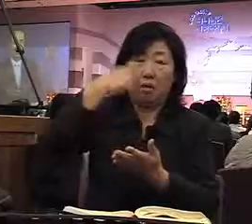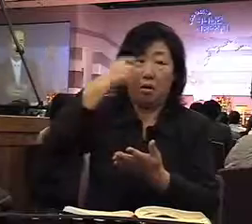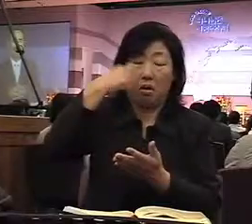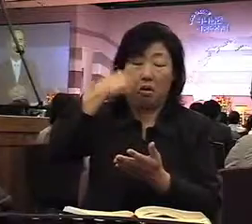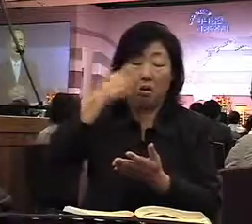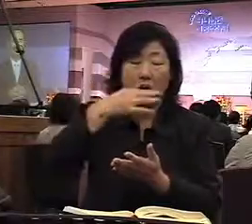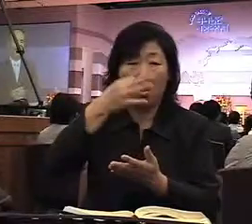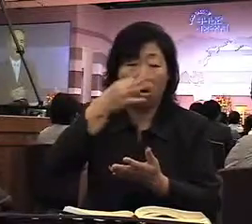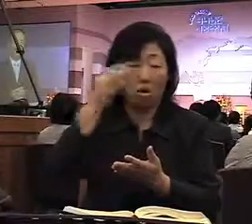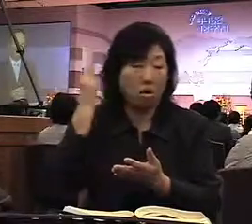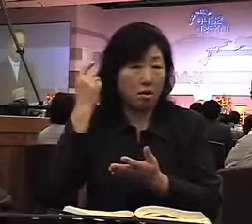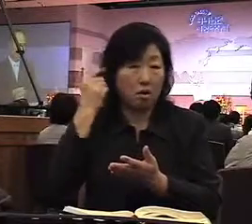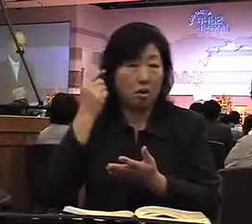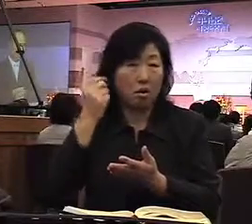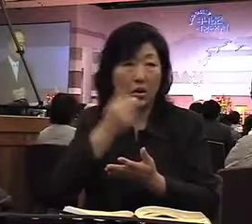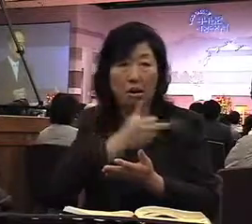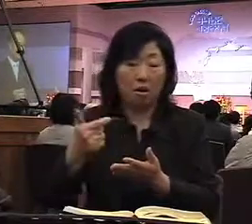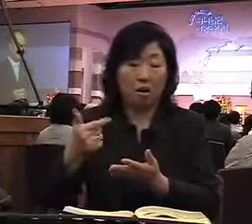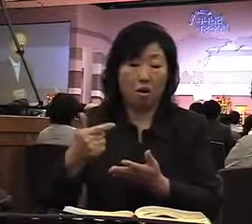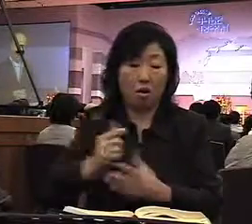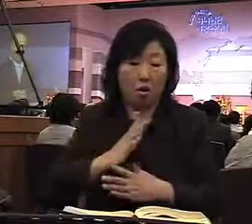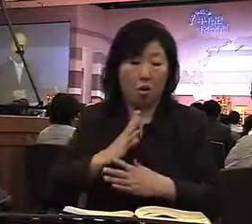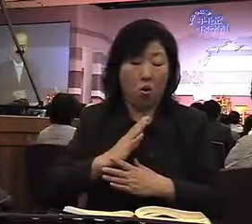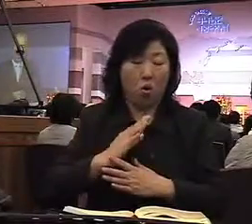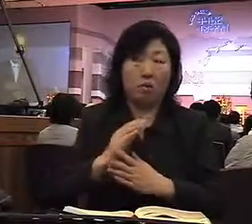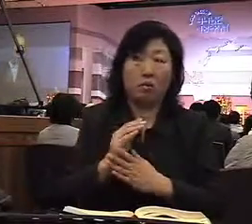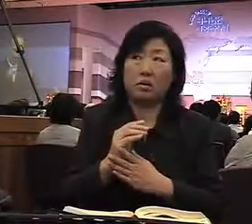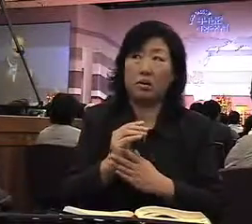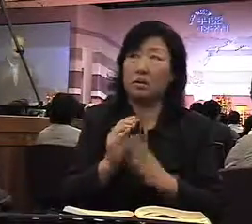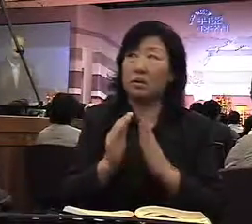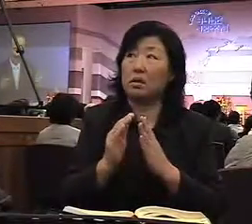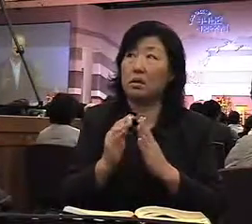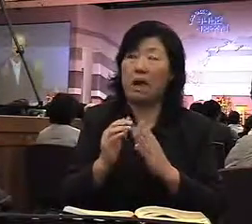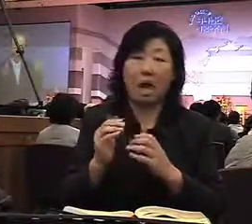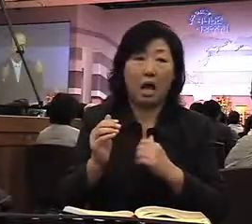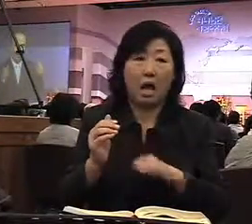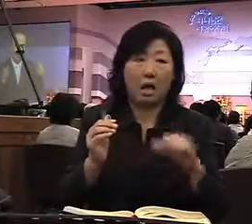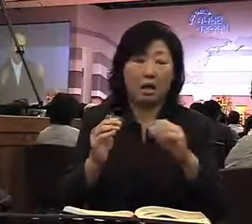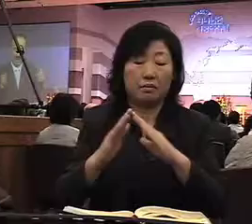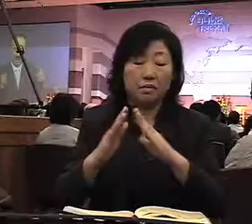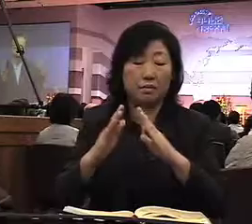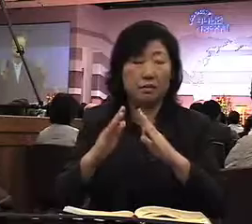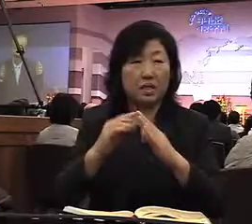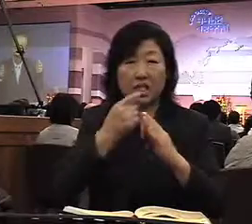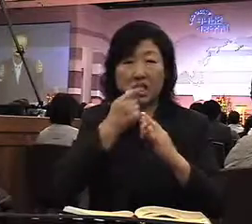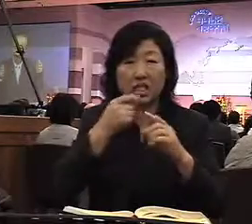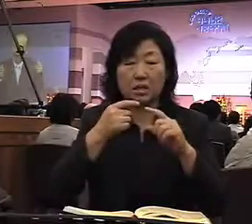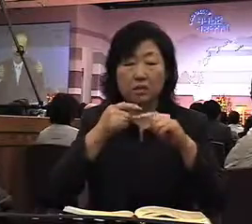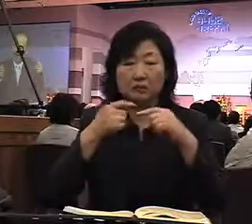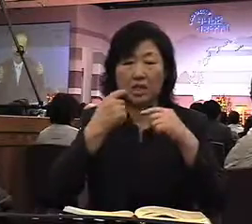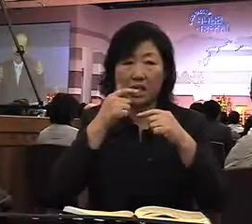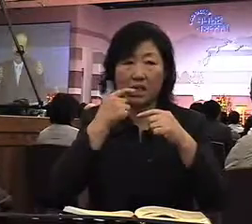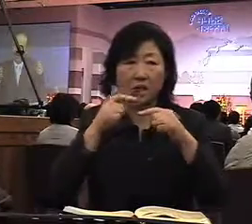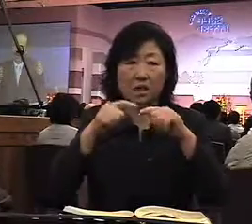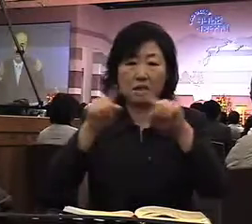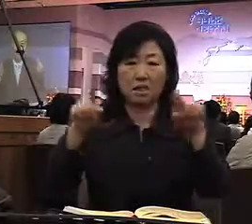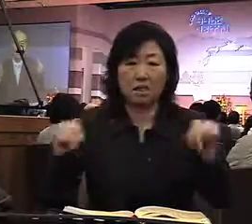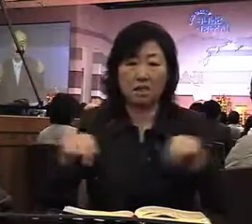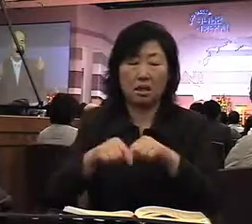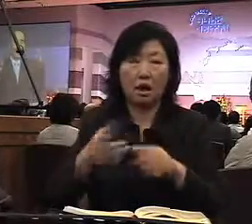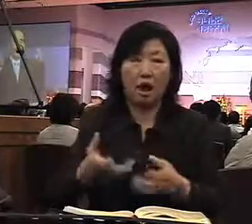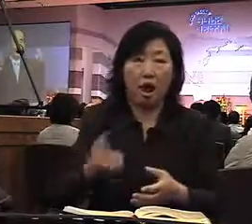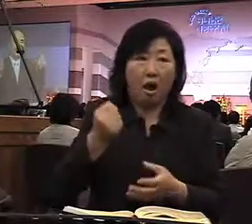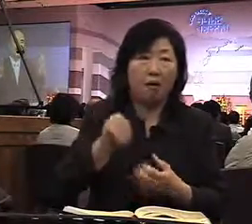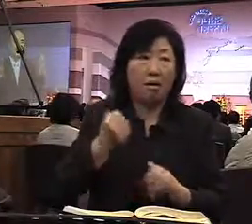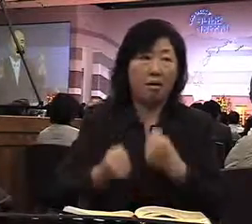불어서 너무너무 놀라고 일어나서 가서 우리 집 아이가 노란 종이를 한 장 들고 막 방방 뛰면서 막 울고 있어요. 하는